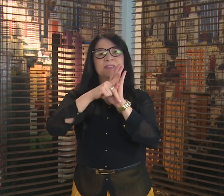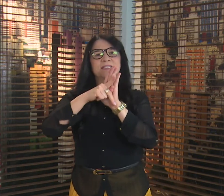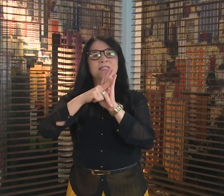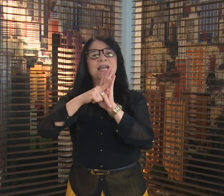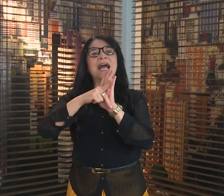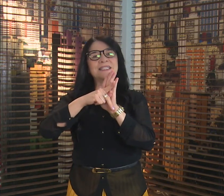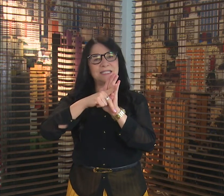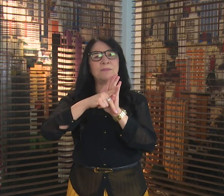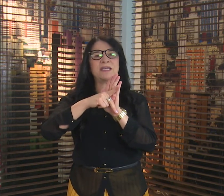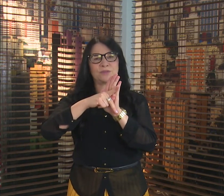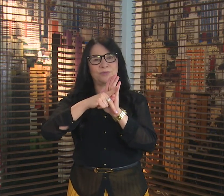a si mesmo